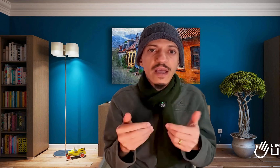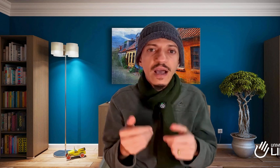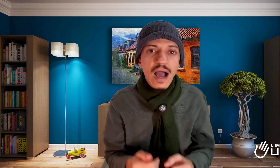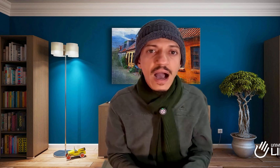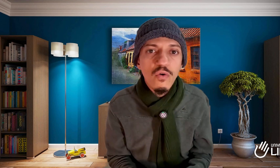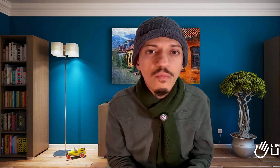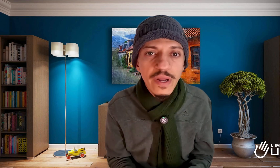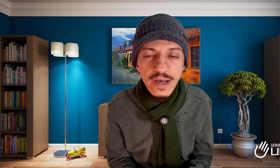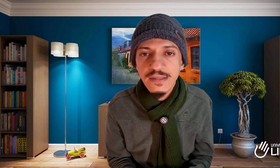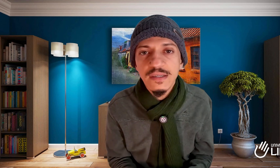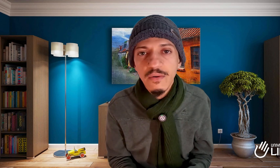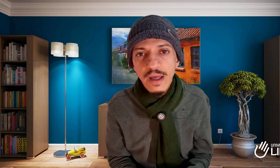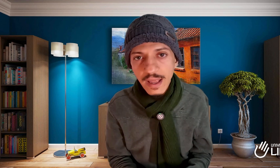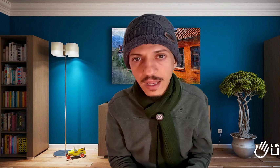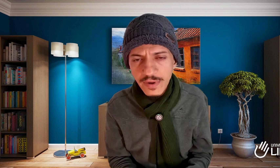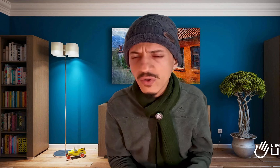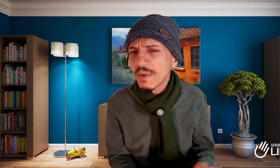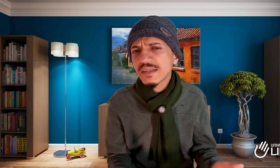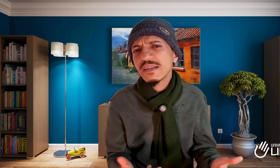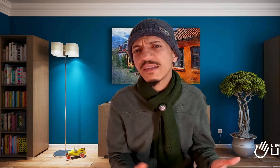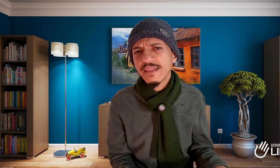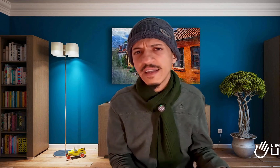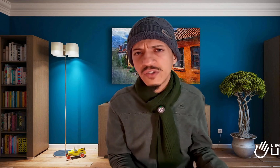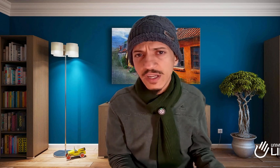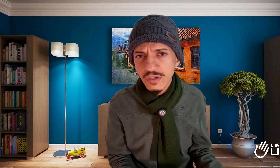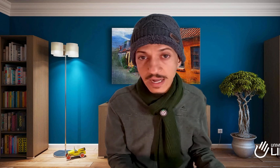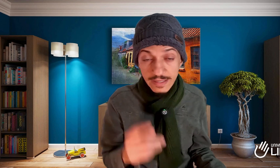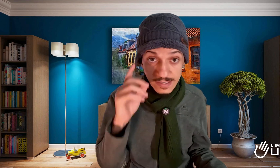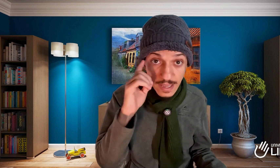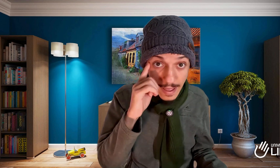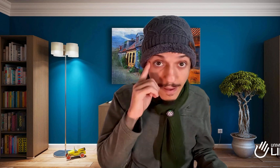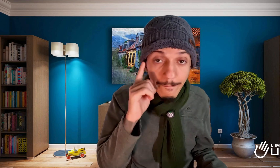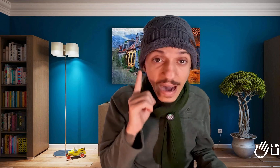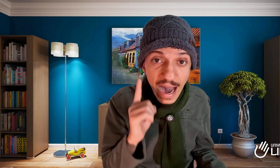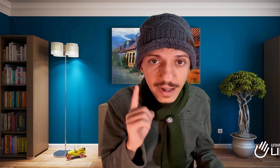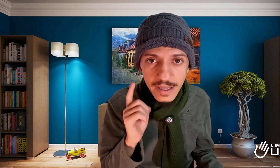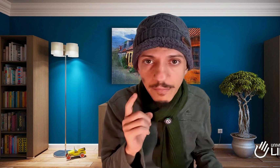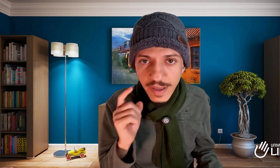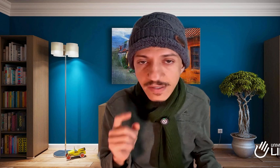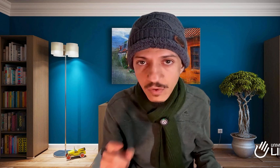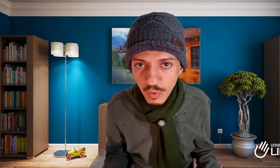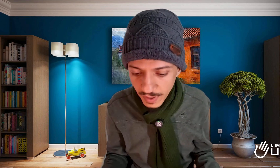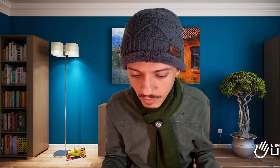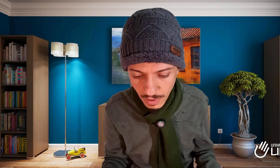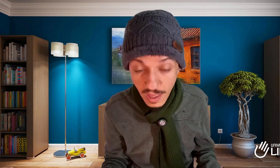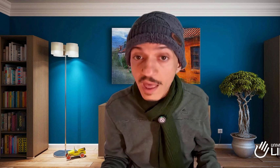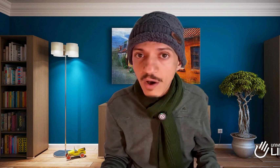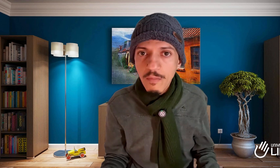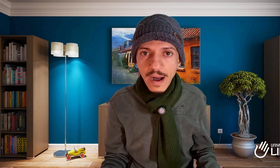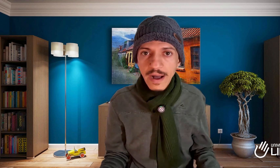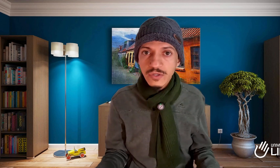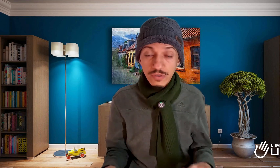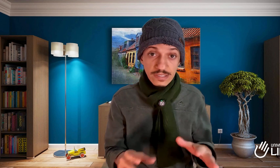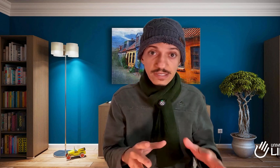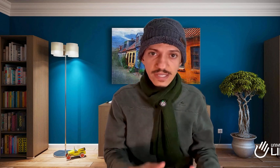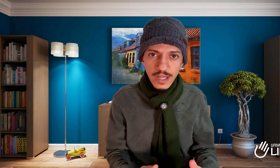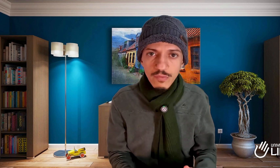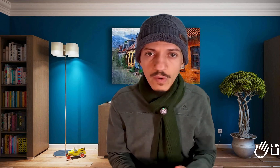a comunicação em Libras. Como assim estratégias direcionadas? Para e pensa comigo. Eu, Madison, nesse exato momento,